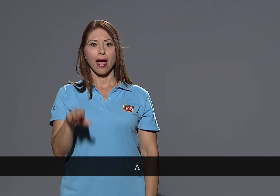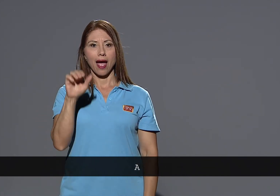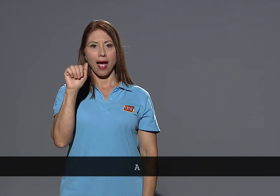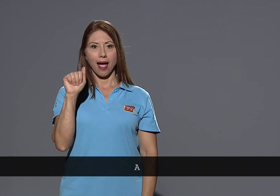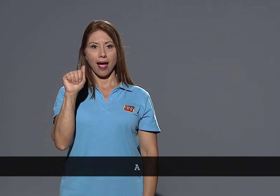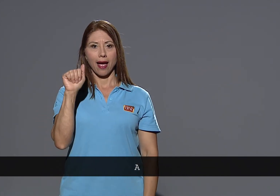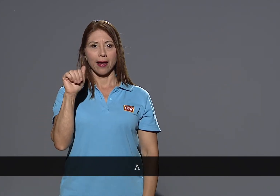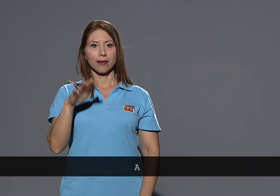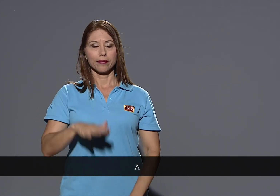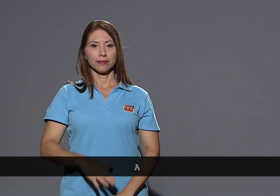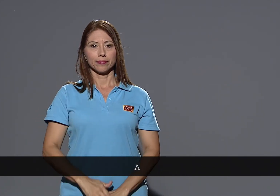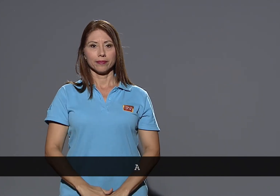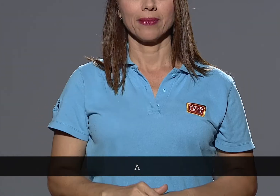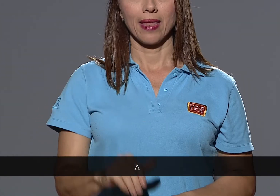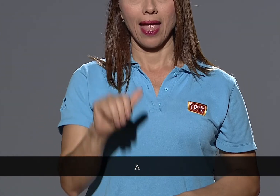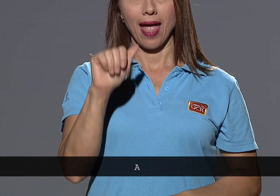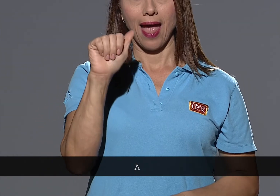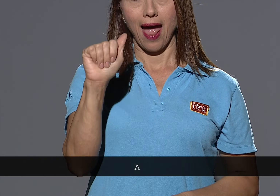A,